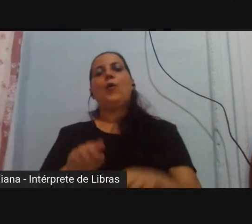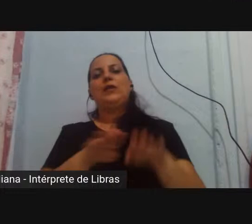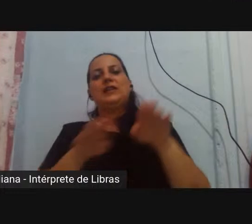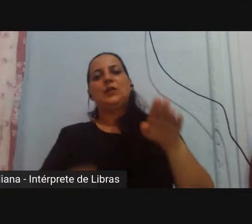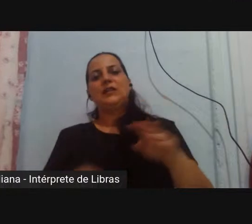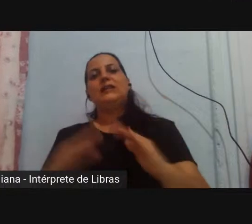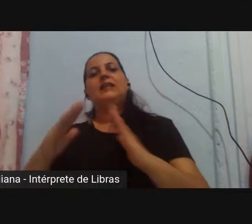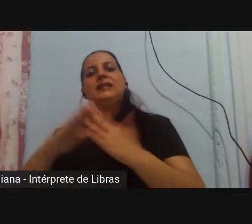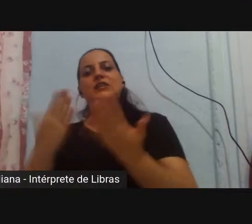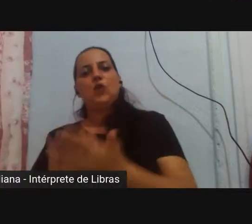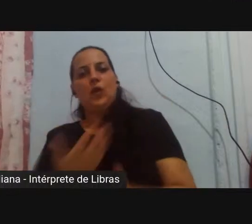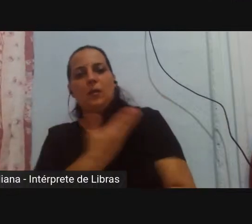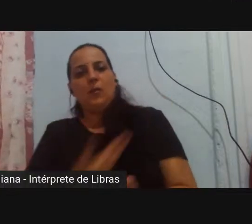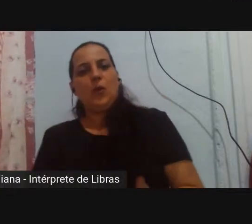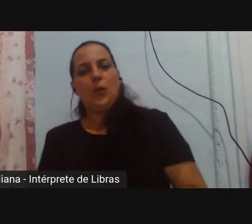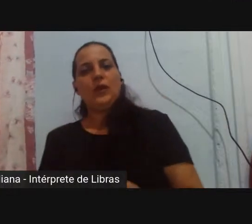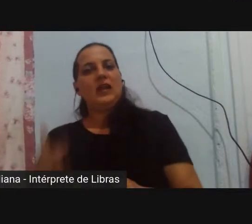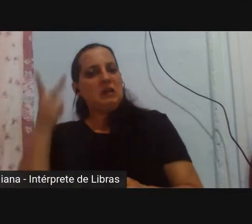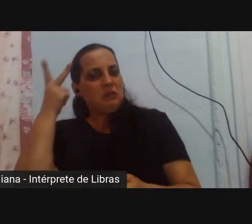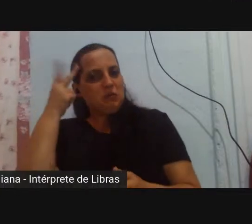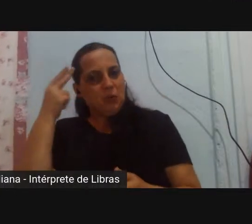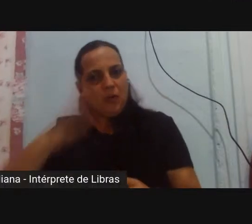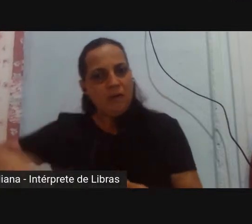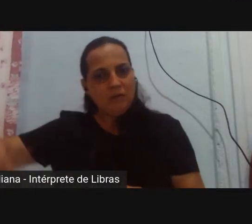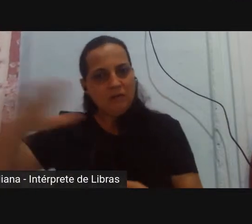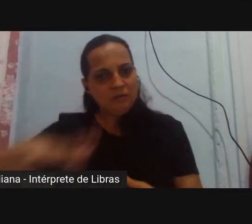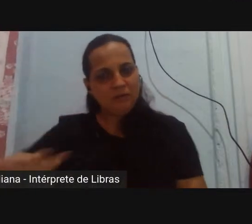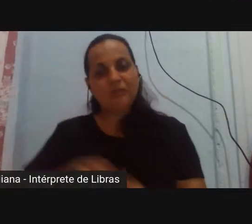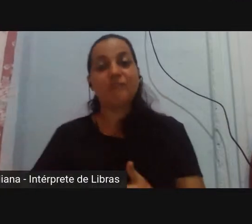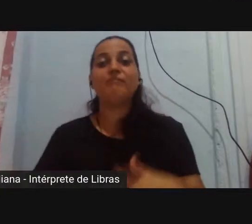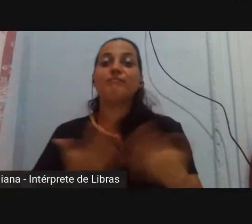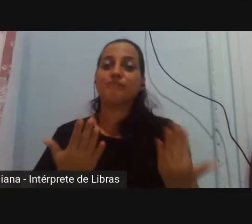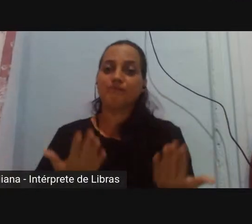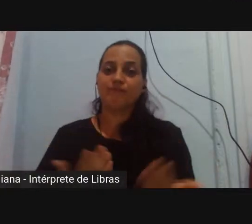ou humanista, como quiserem, ela